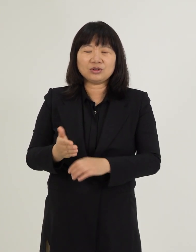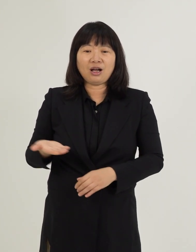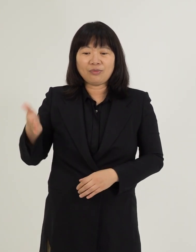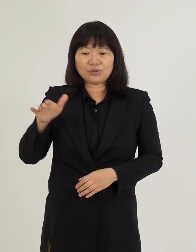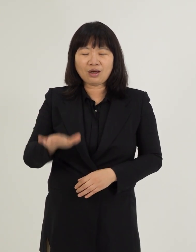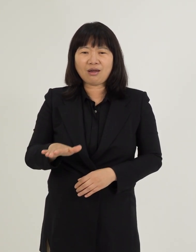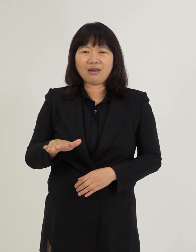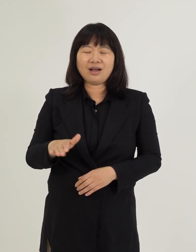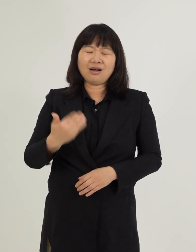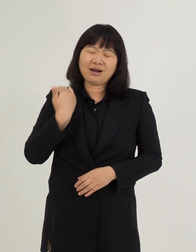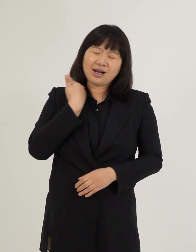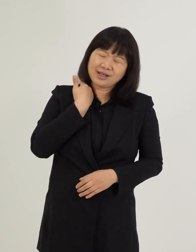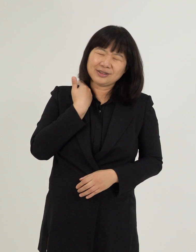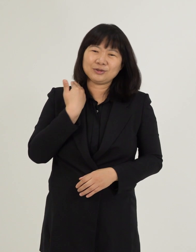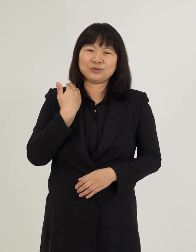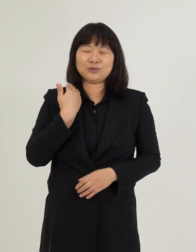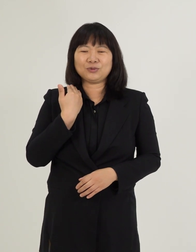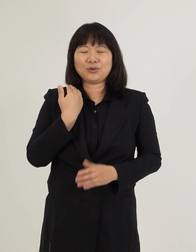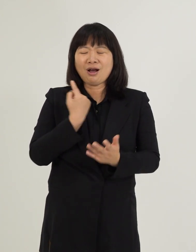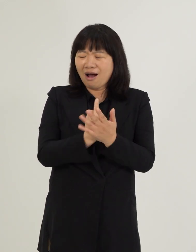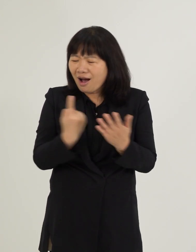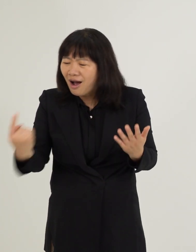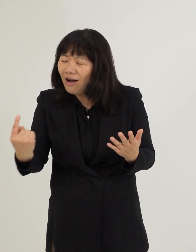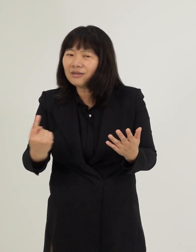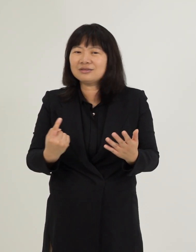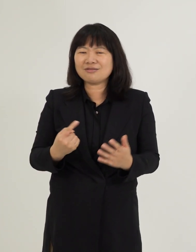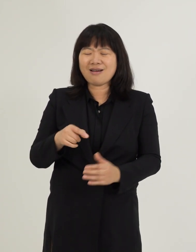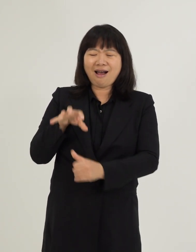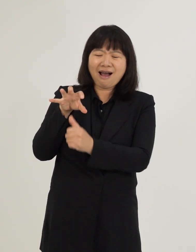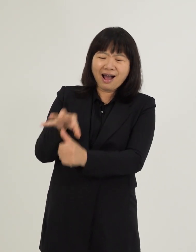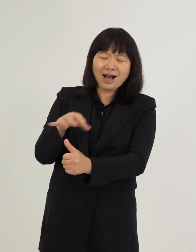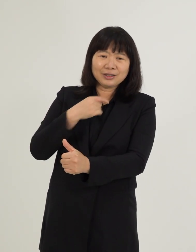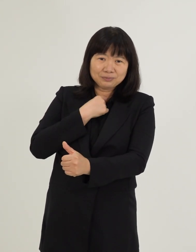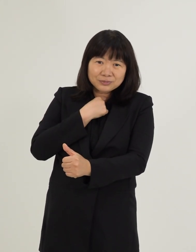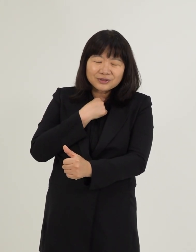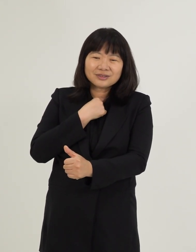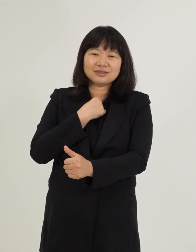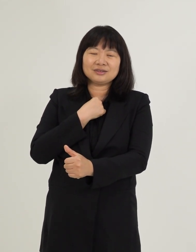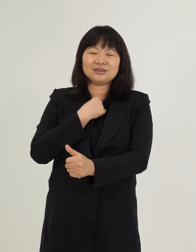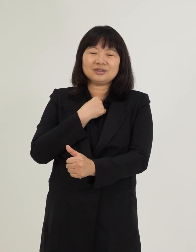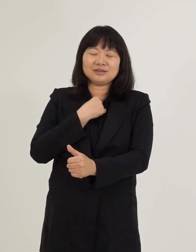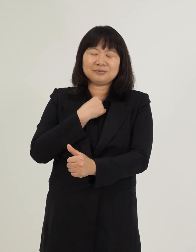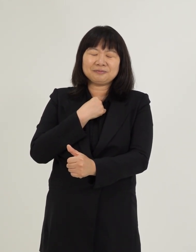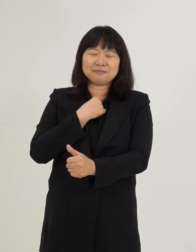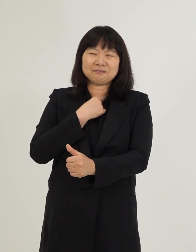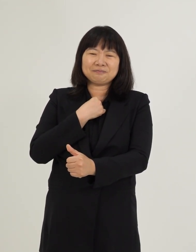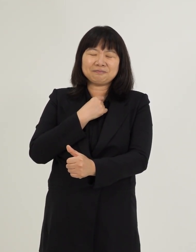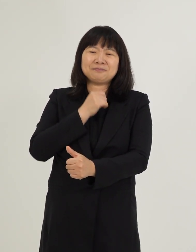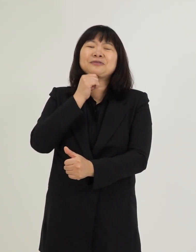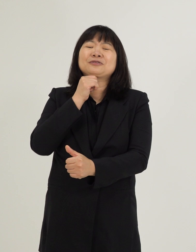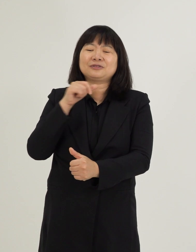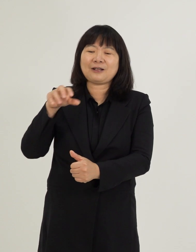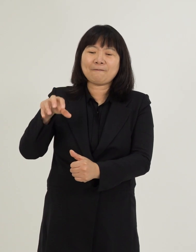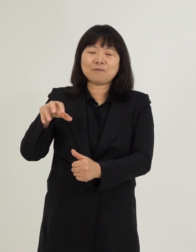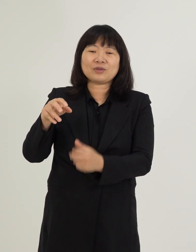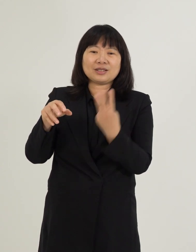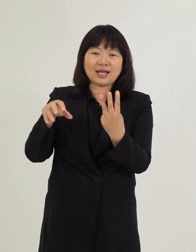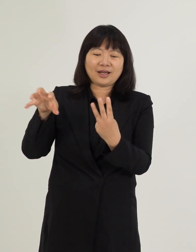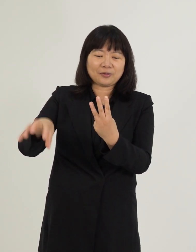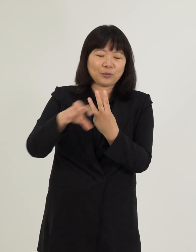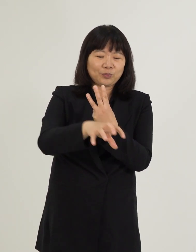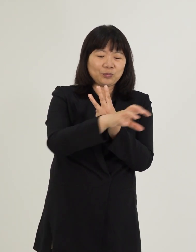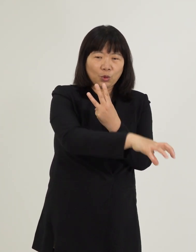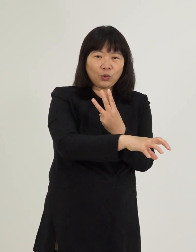외면하고 싶은 그 마을을 거쳐 지금 들어오시는 거예요. 그 벳박에 도착을 했어요.